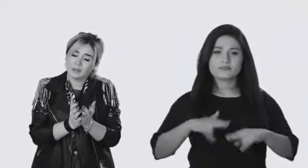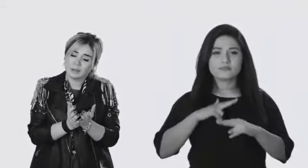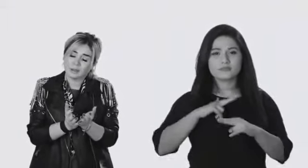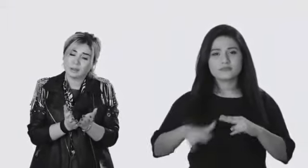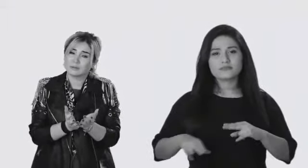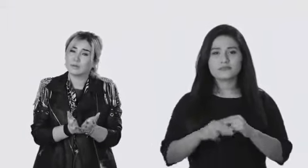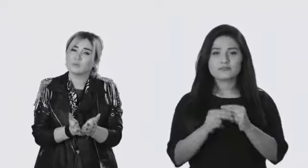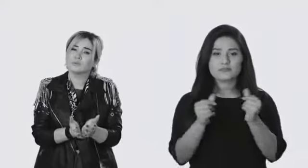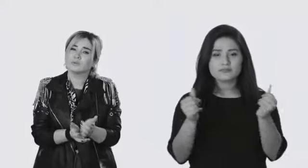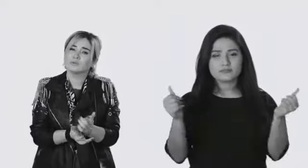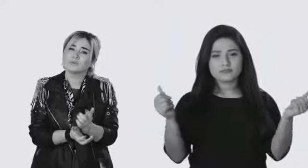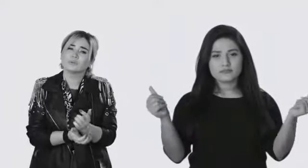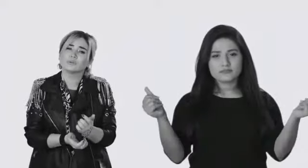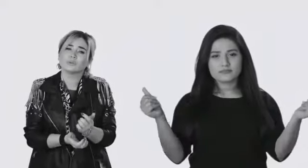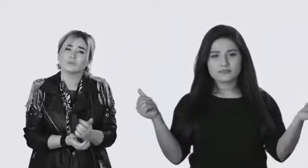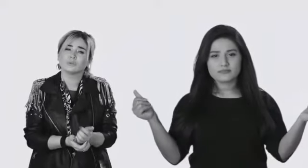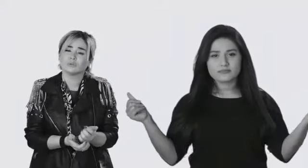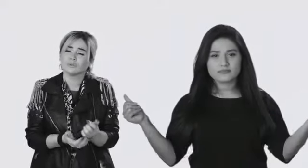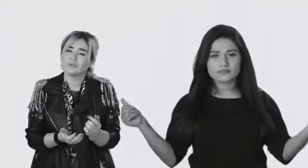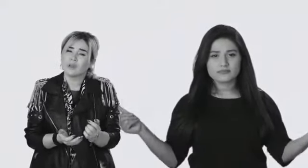gözlərində gömüldü.